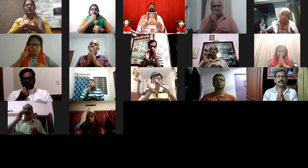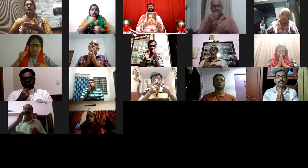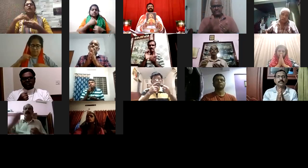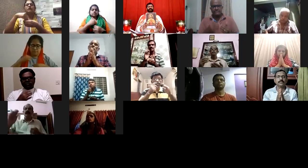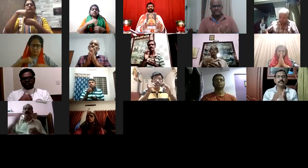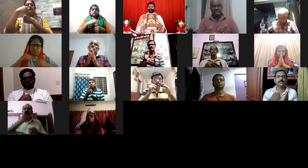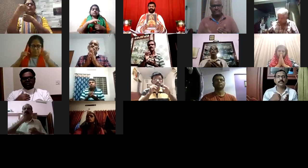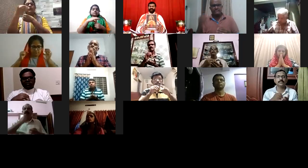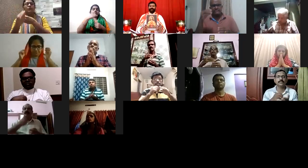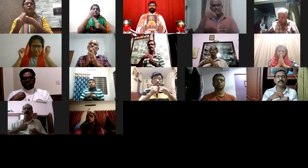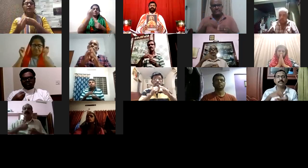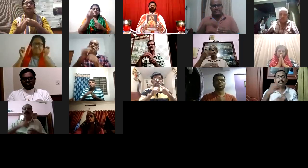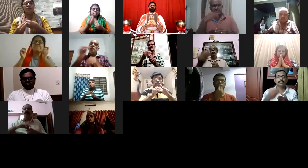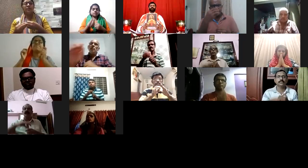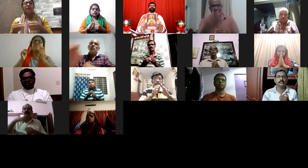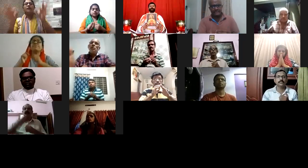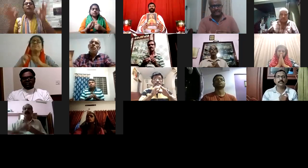ഞാനതൊഴുക്കിടട്ടെ. ഏറ്റവും